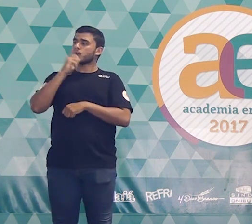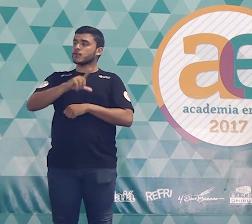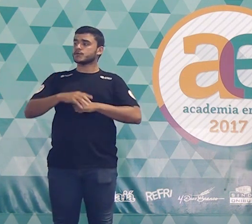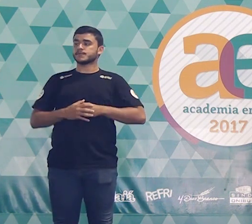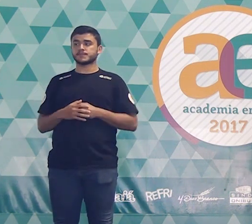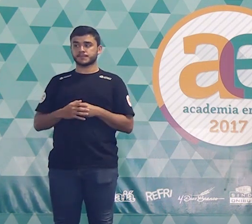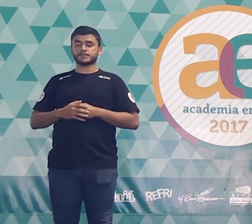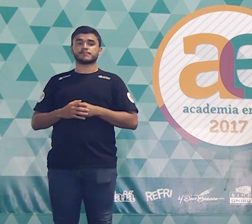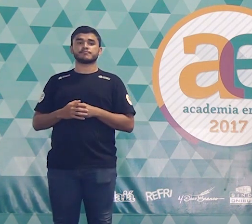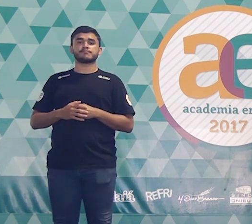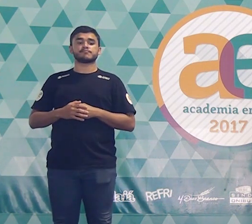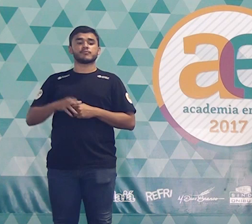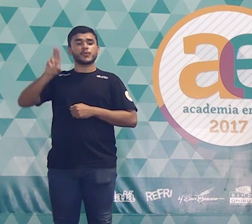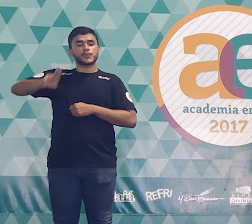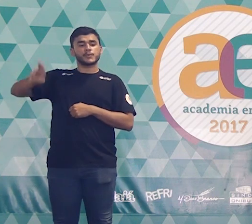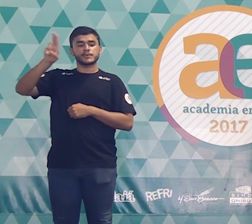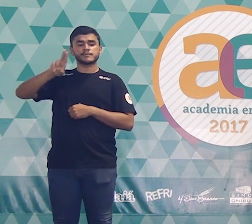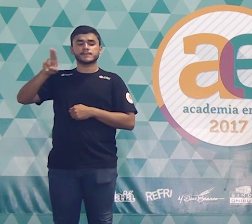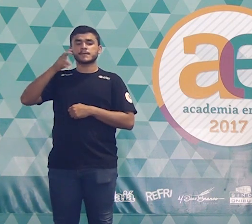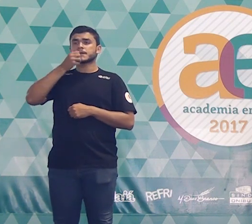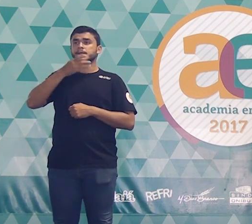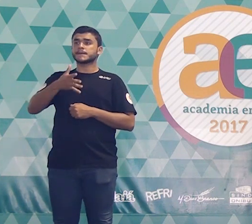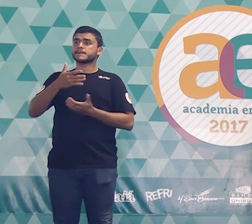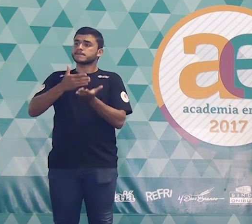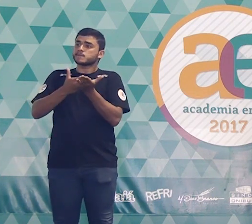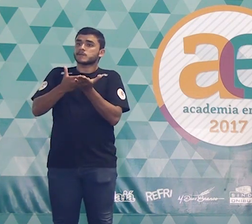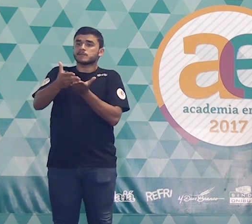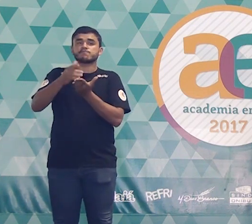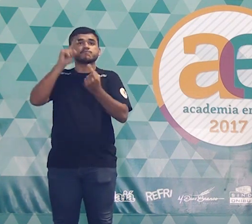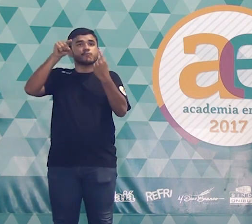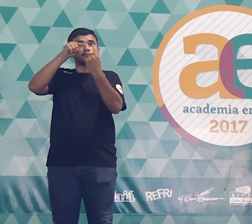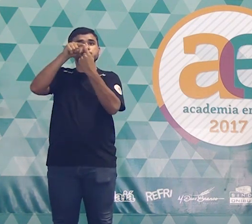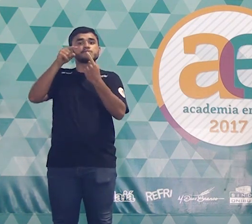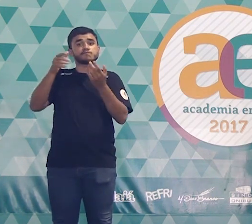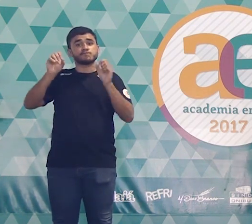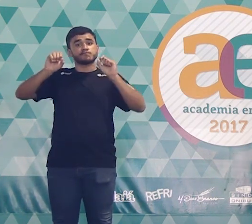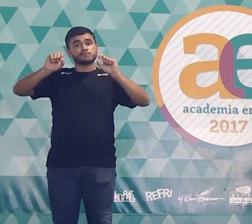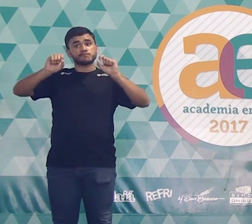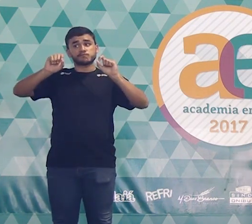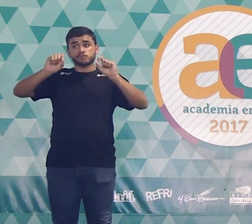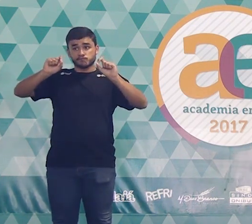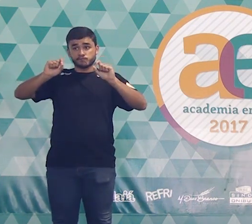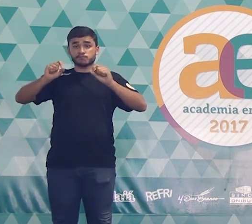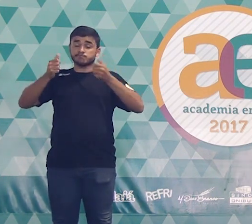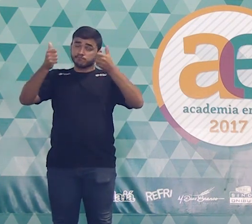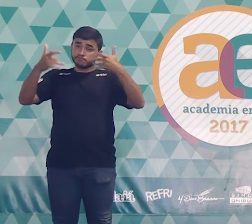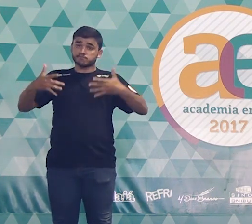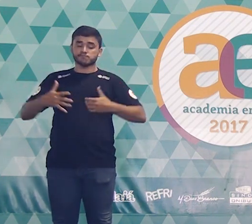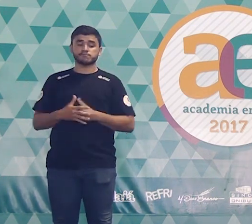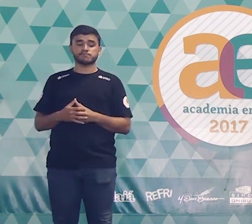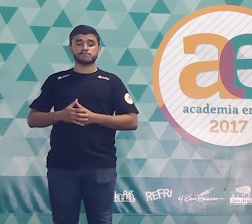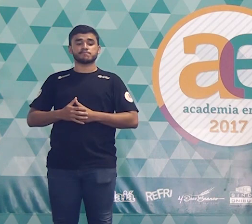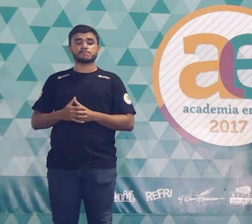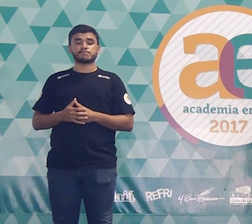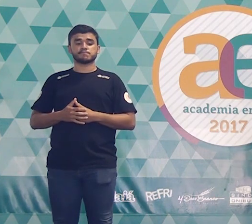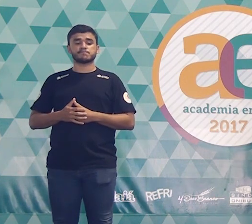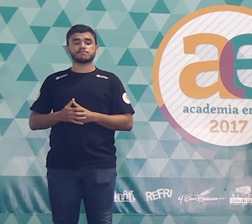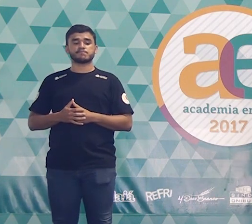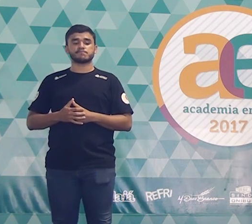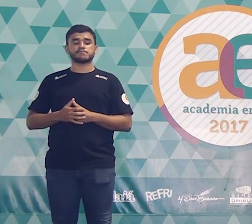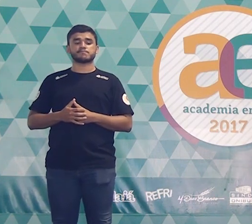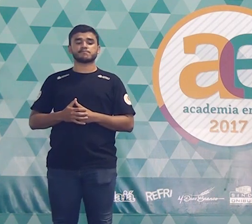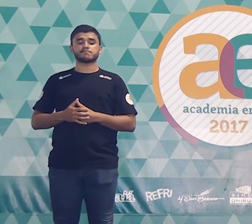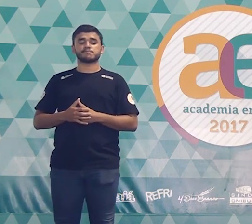a universidade é o nosso ponto de partida nesse momento, né? Então vamos lá, vamos trabalhando.